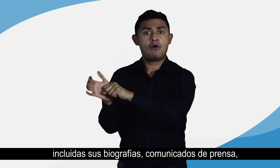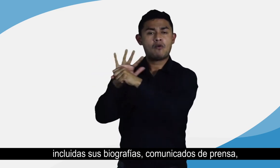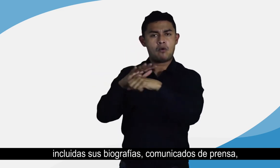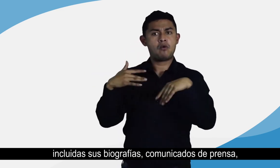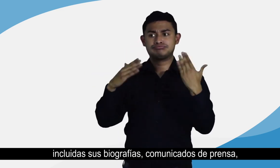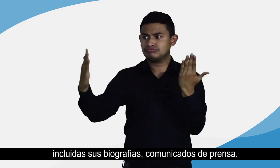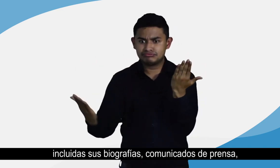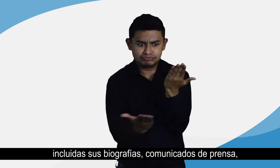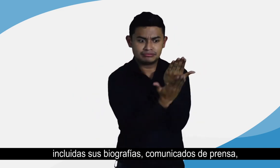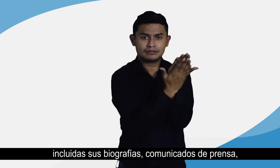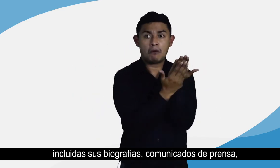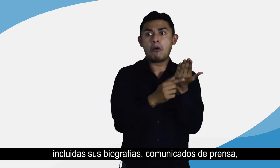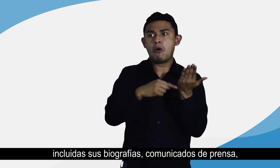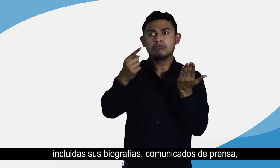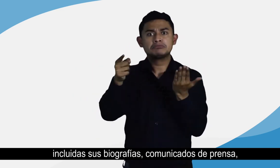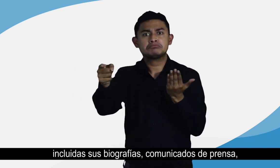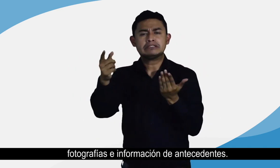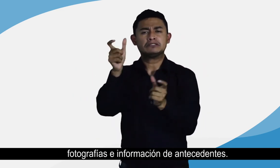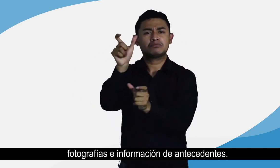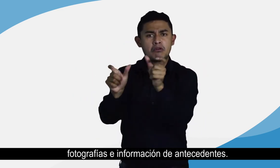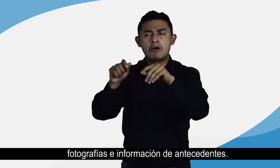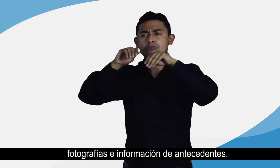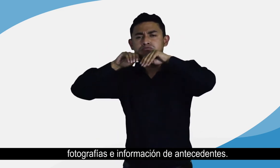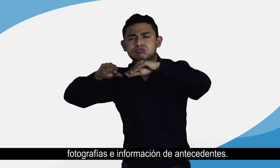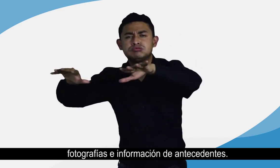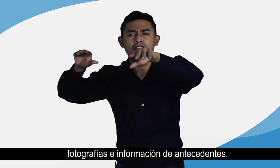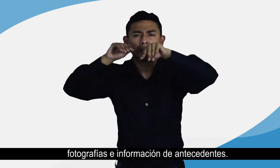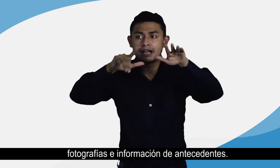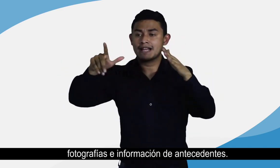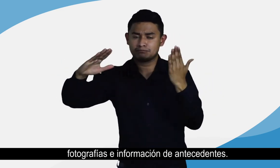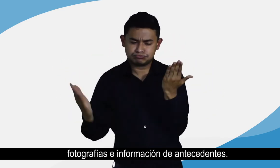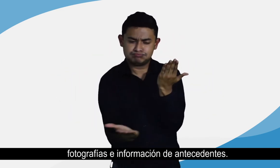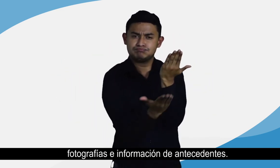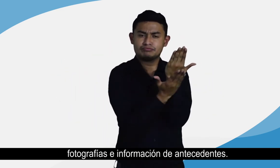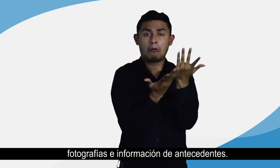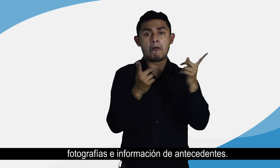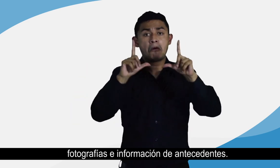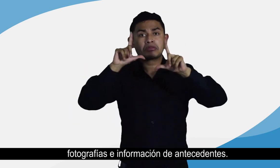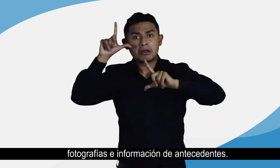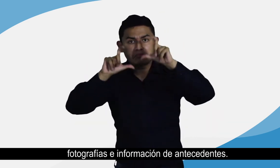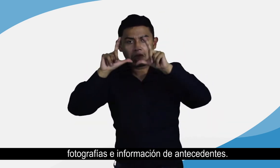biografías, comunicados de prensa, fotografías e información de antecedentes. por